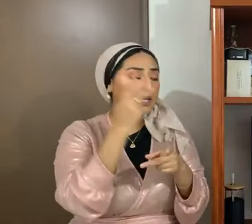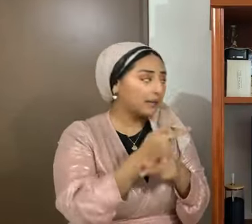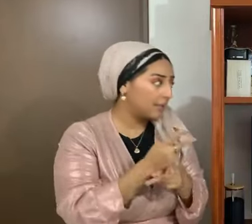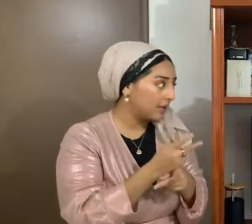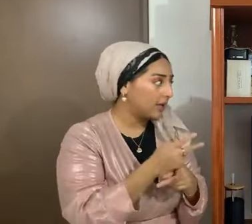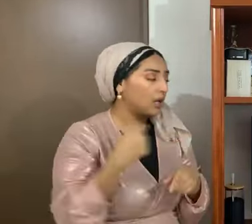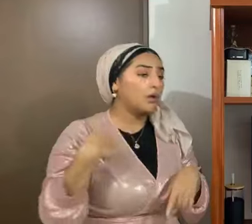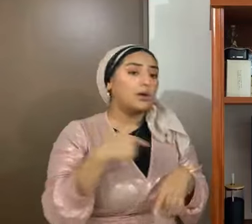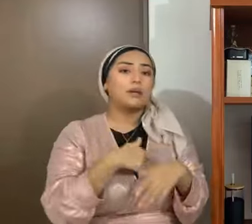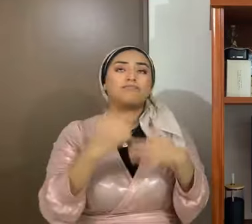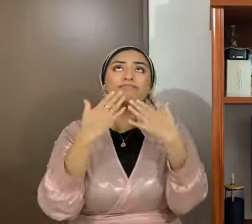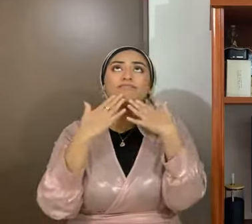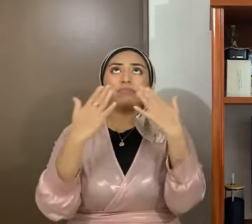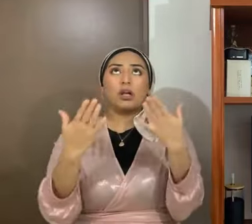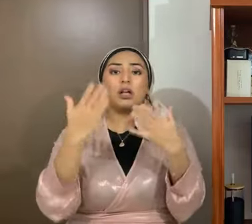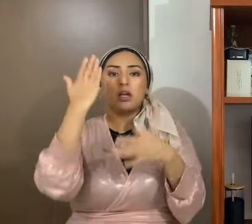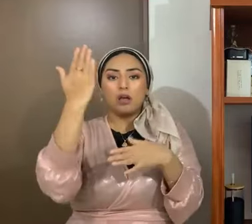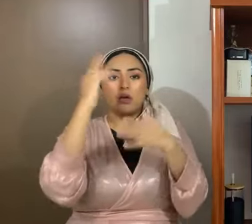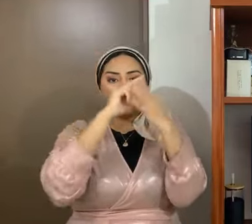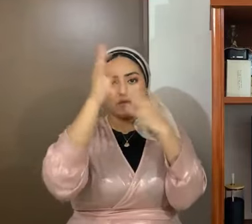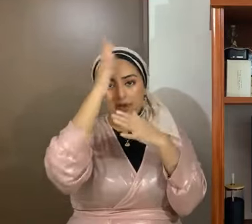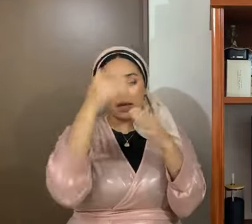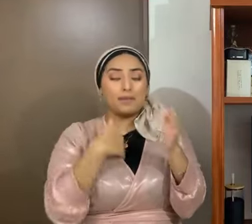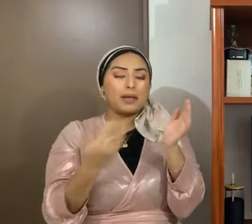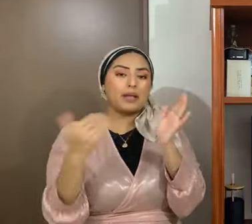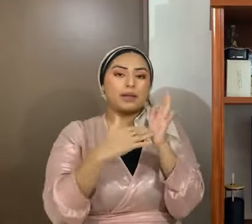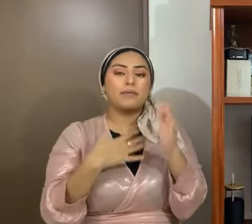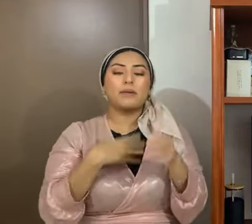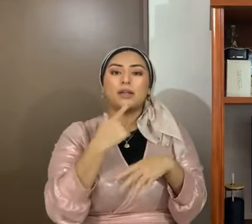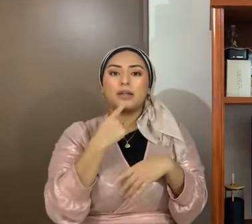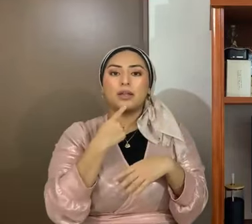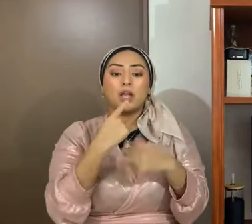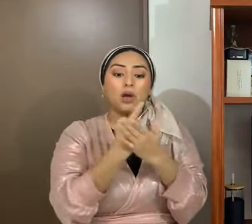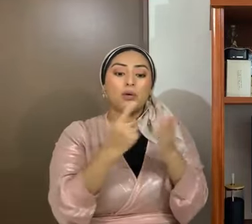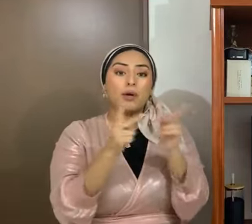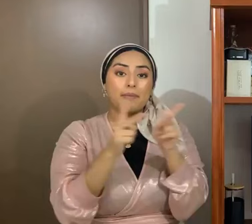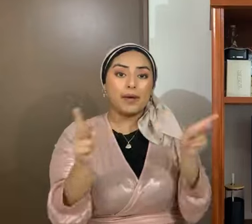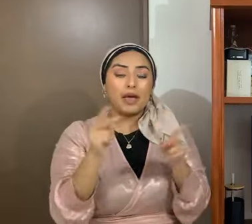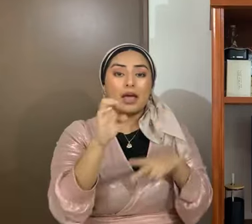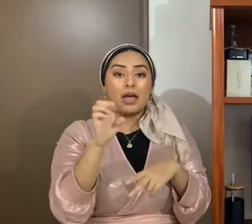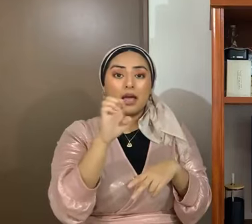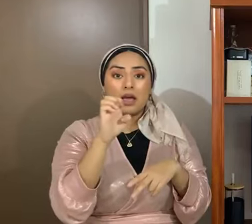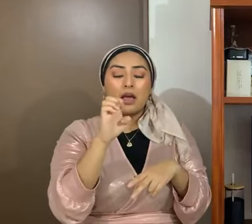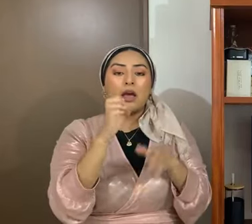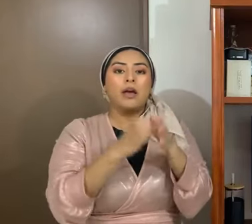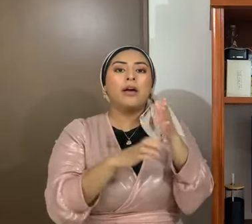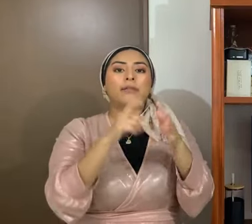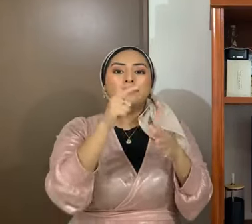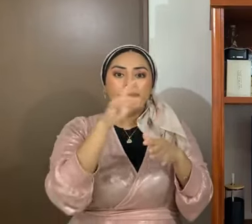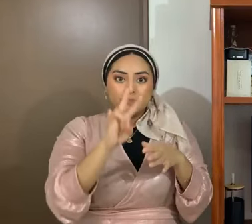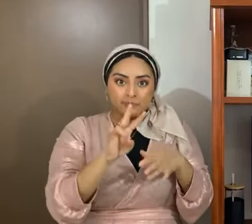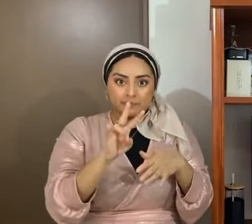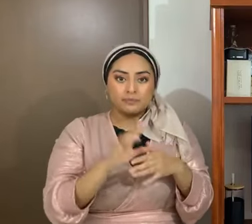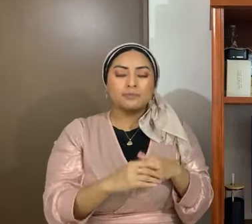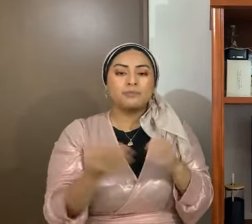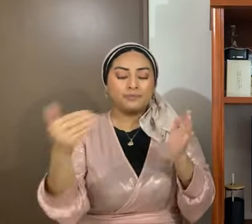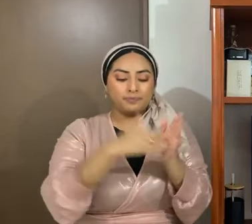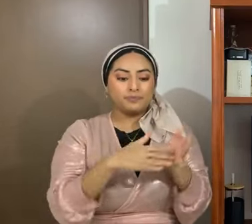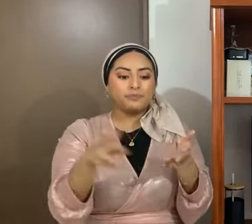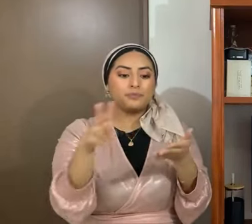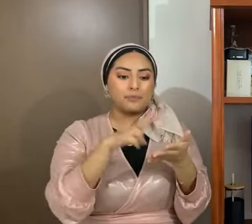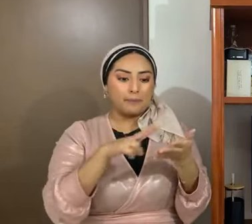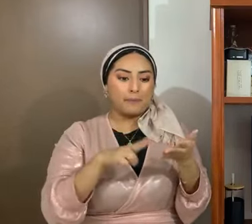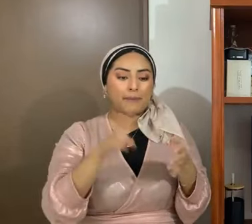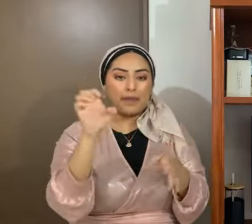cumpliendo, estamos agradando a nuestro Abacadosh. Vuelvo a decirlo, aquí la parashá en Éxodo 27, y si quieren vamos para allá para volverlo a